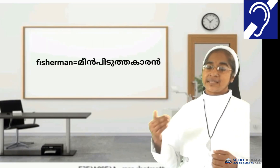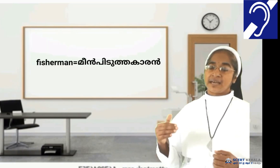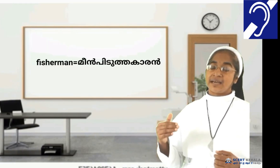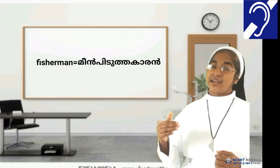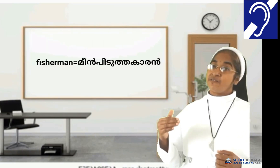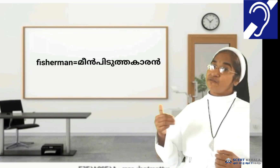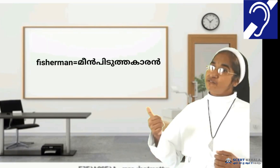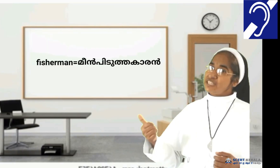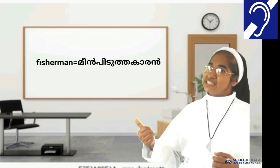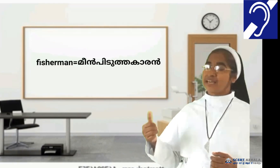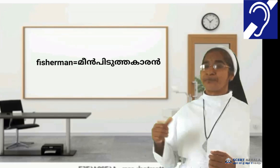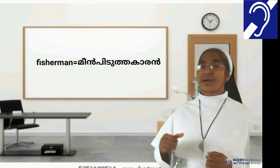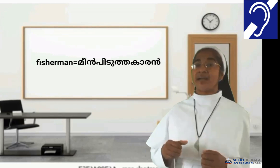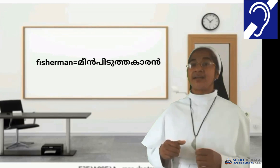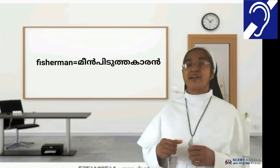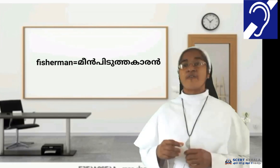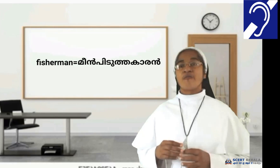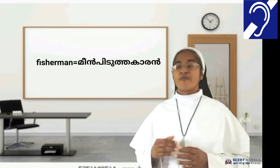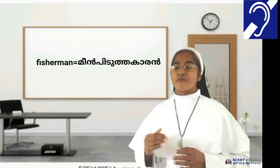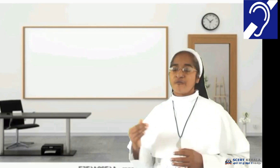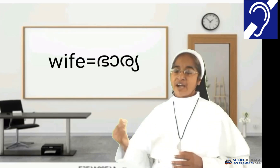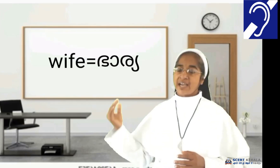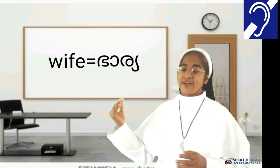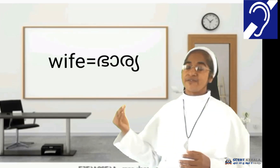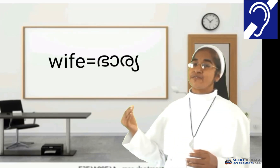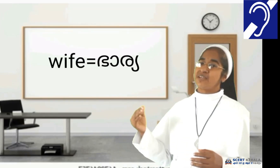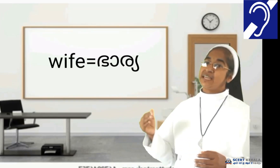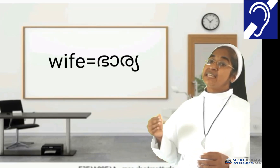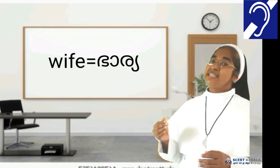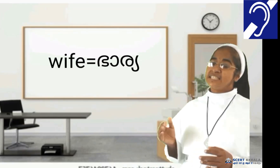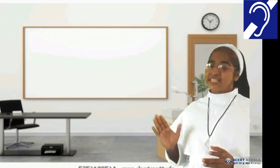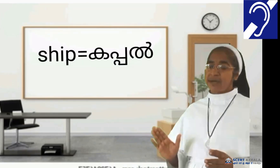പിന്നെന്താ, ഫിഷർമാൻ, വൈഫ്, ഷിപ്പ്,